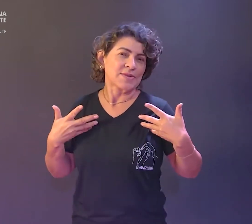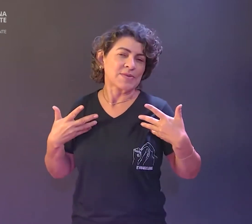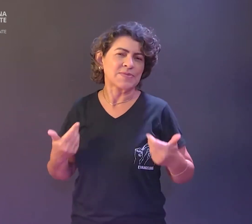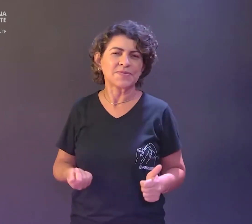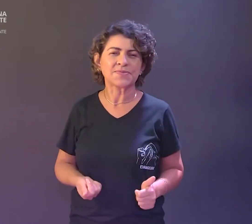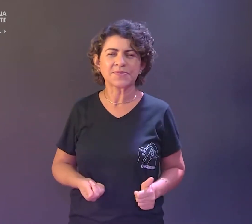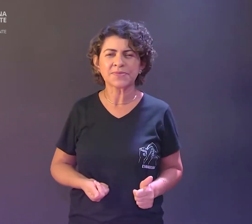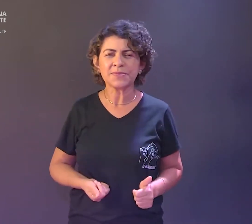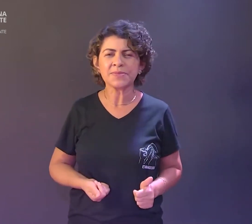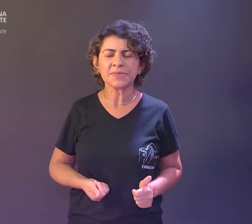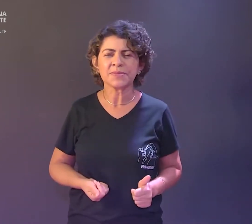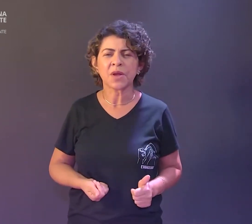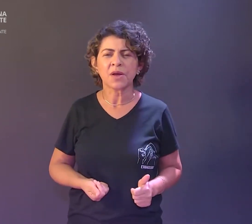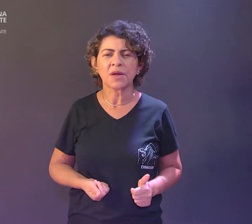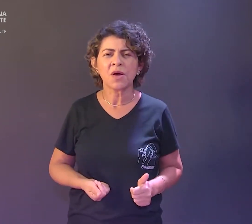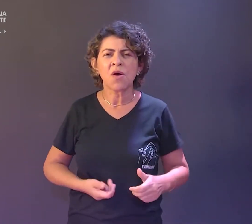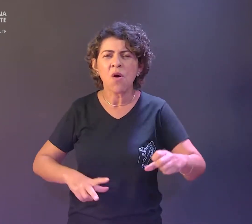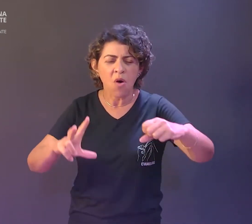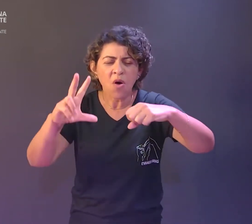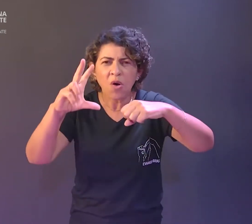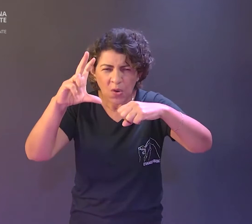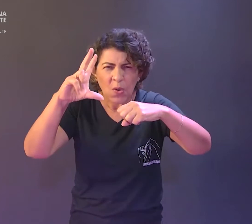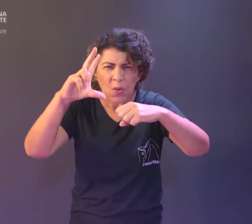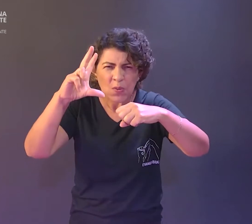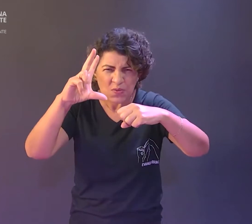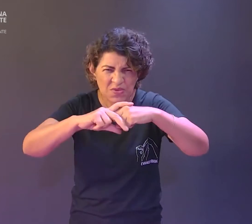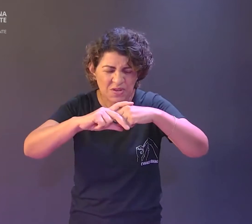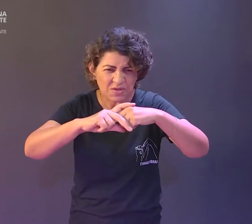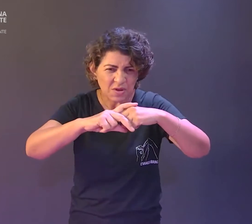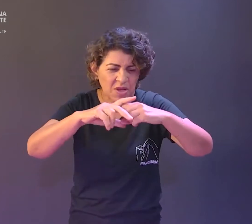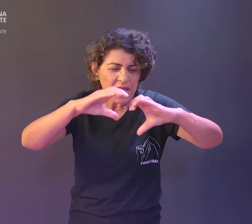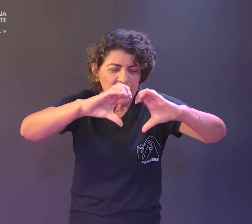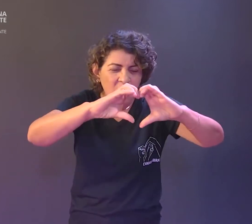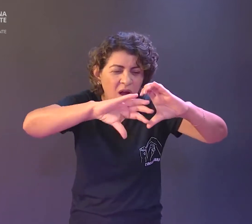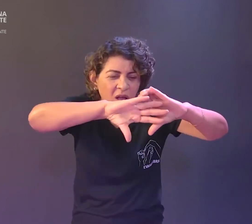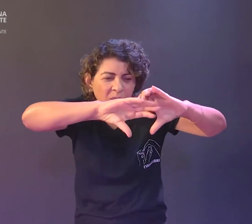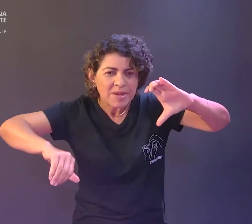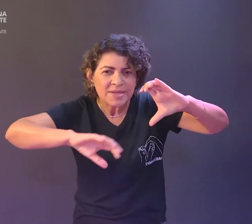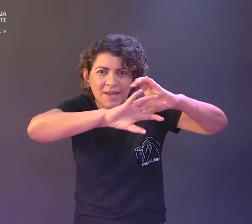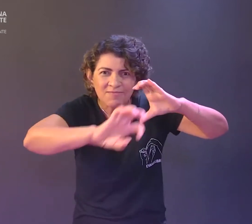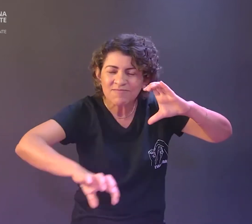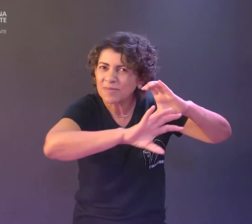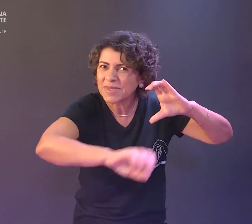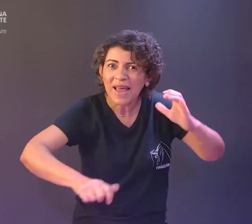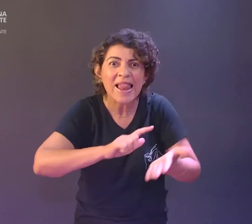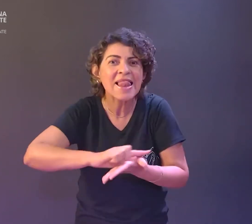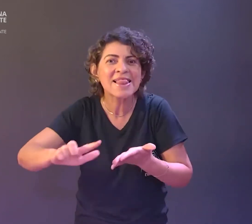Enquanto estes ídolos do coração não forem removidos, você será incapaz de receber